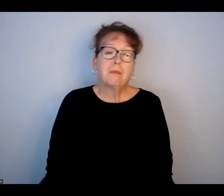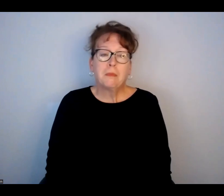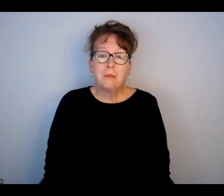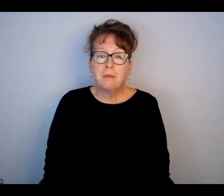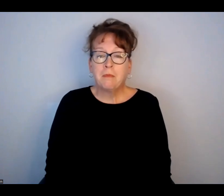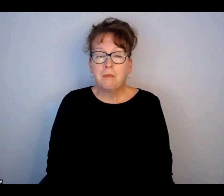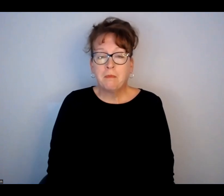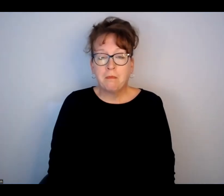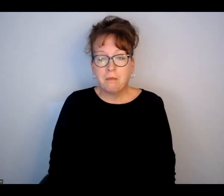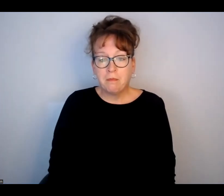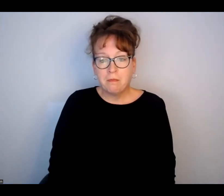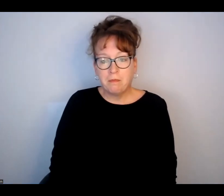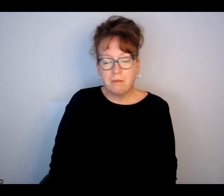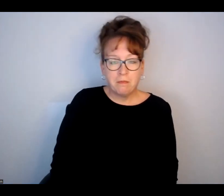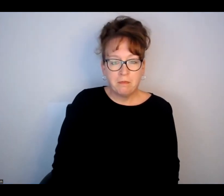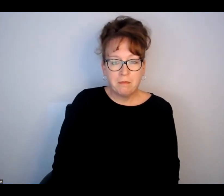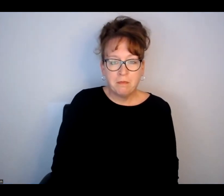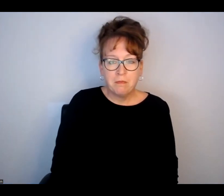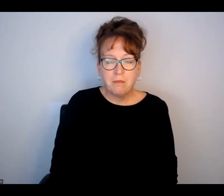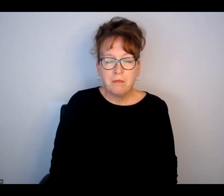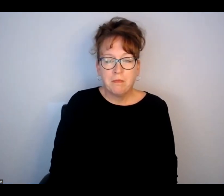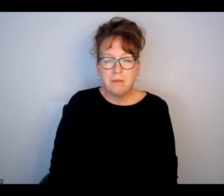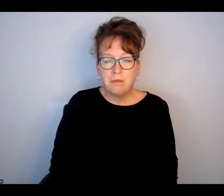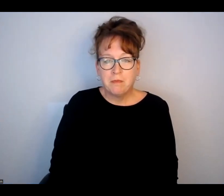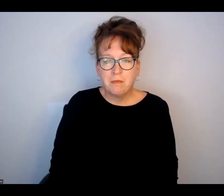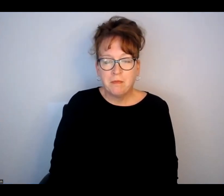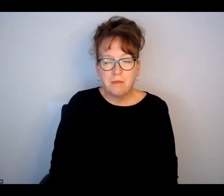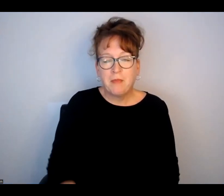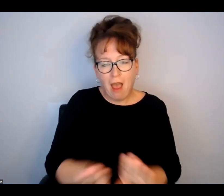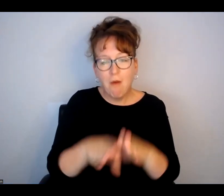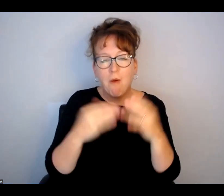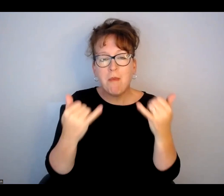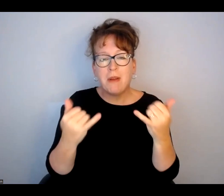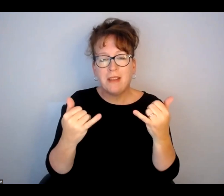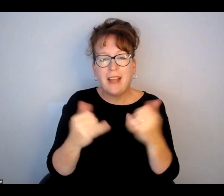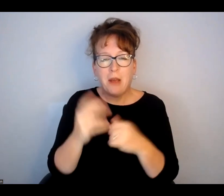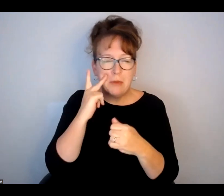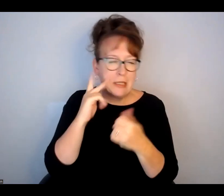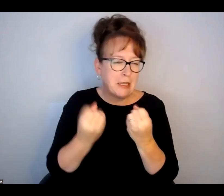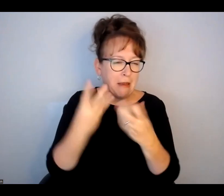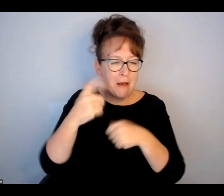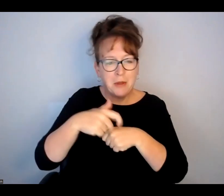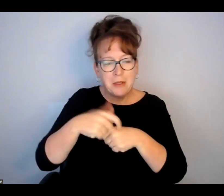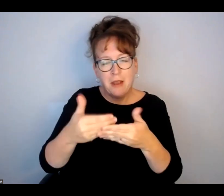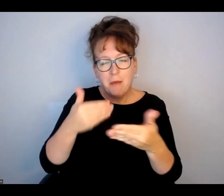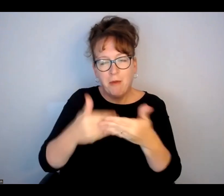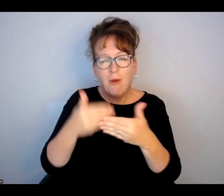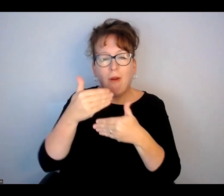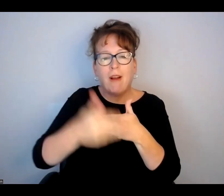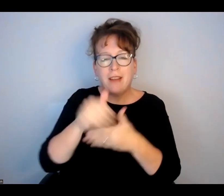George adelante lo voy a estar abriendo y entonces después de sido cuánto tiempo